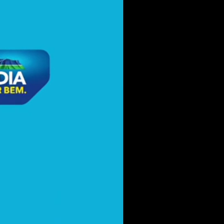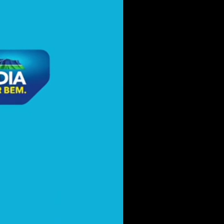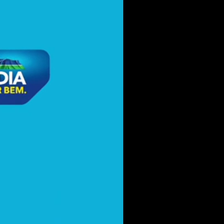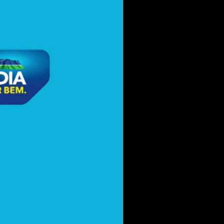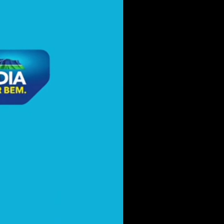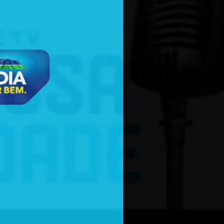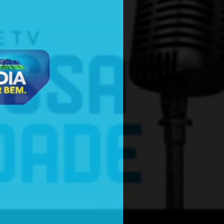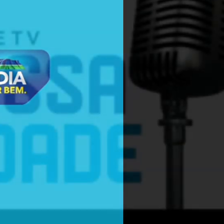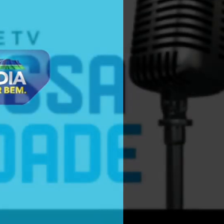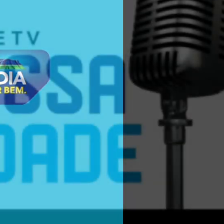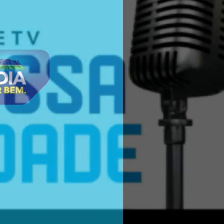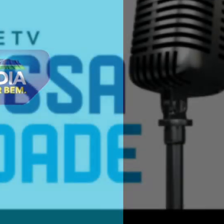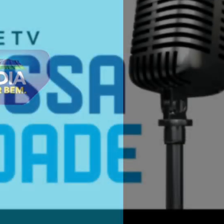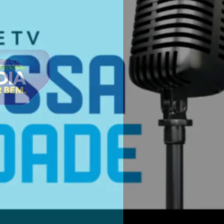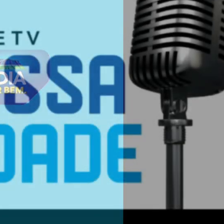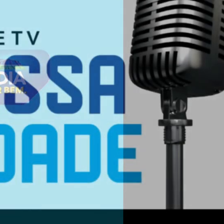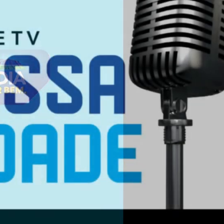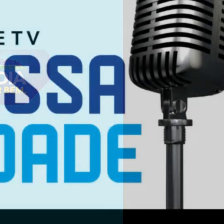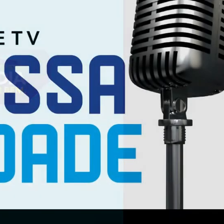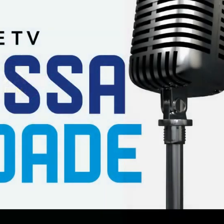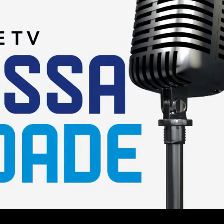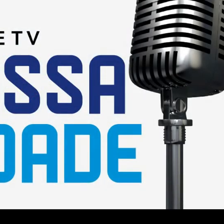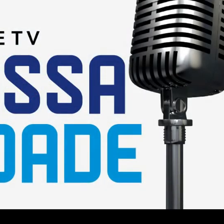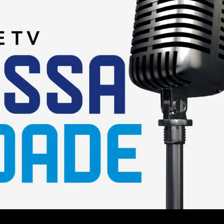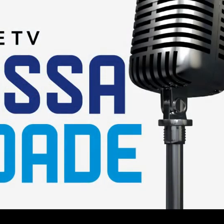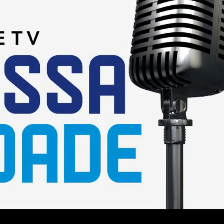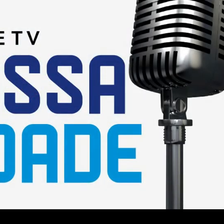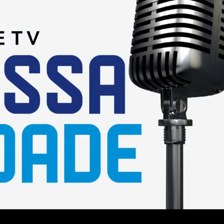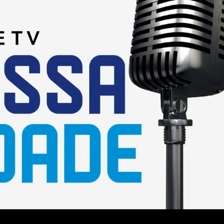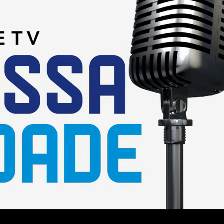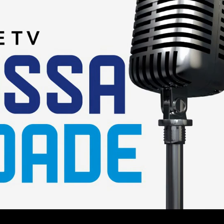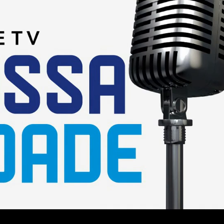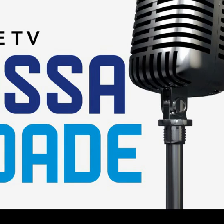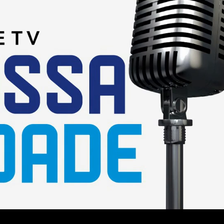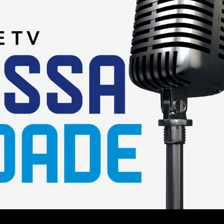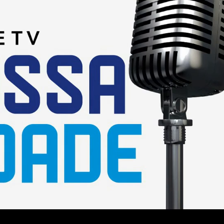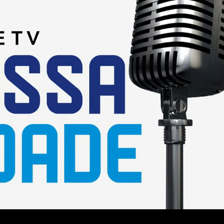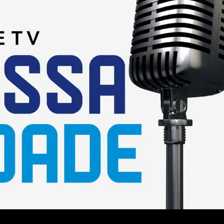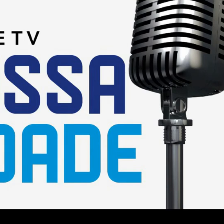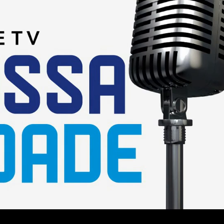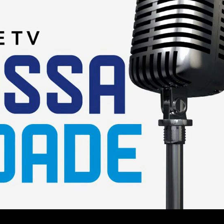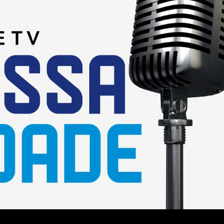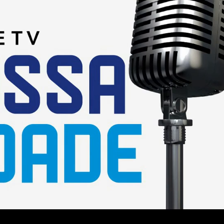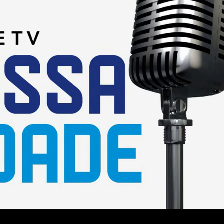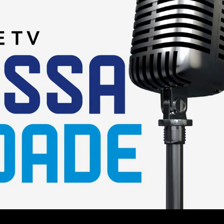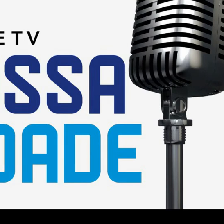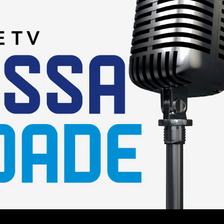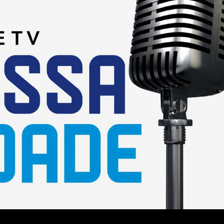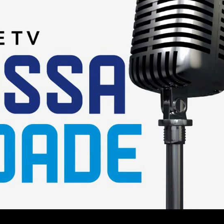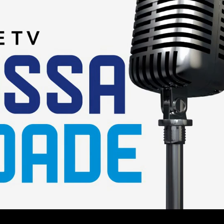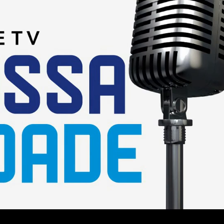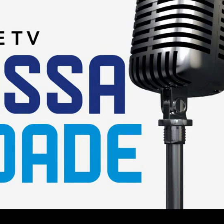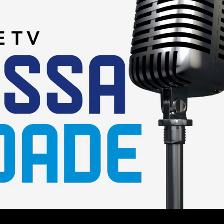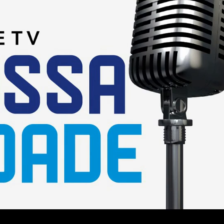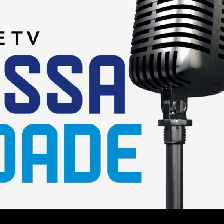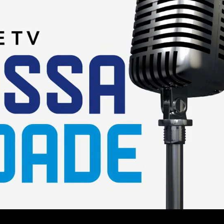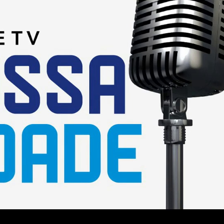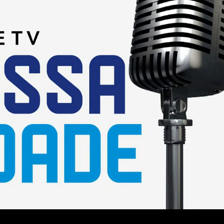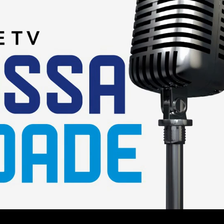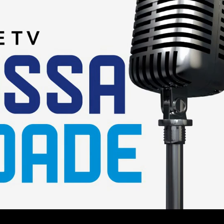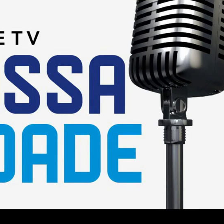programa da Rádio Nossa Cidade. Continue conosco no portal da Prefeitura e nas redes sociais.